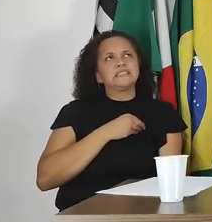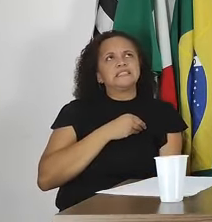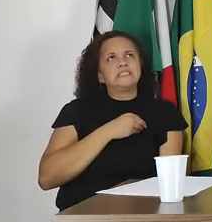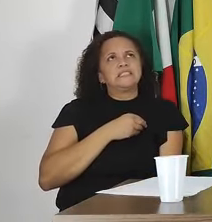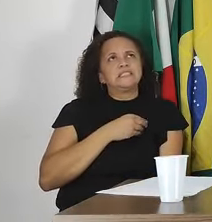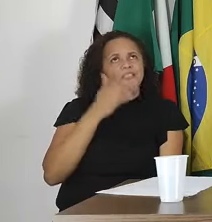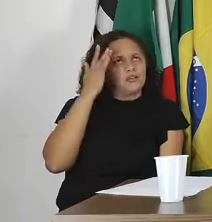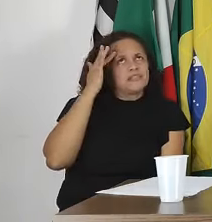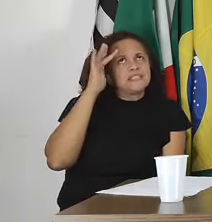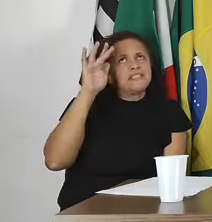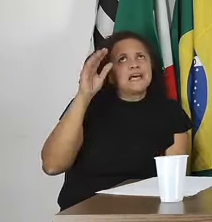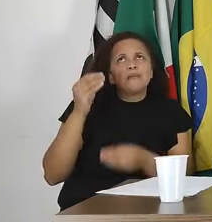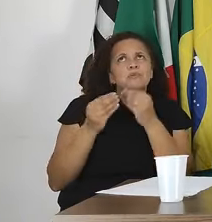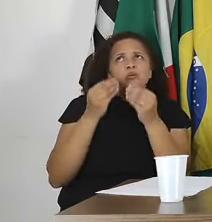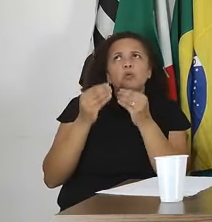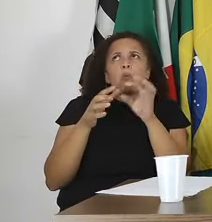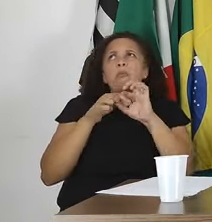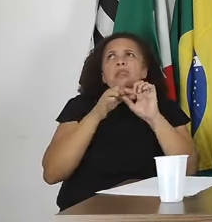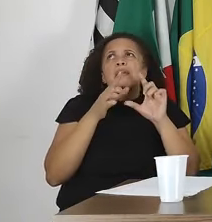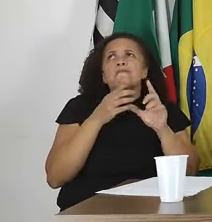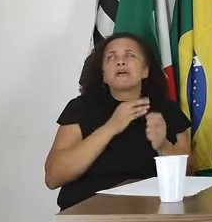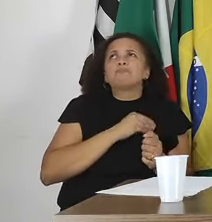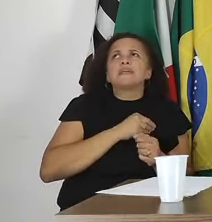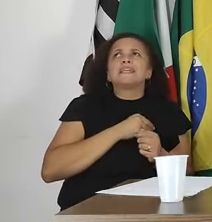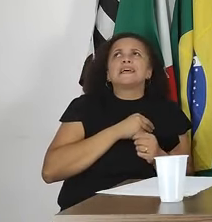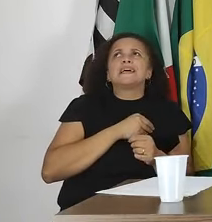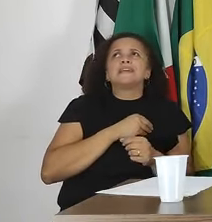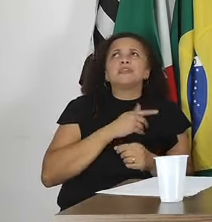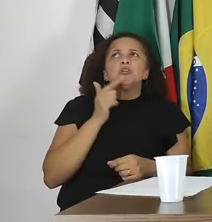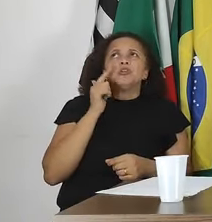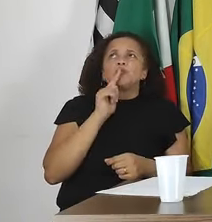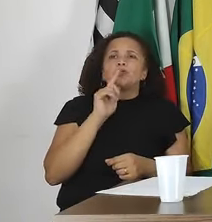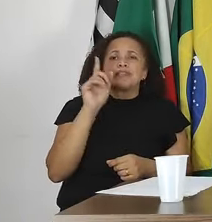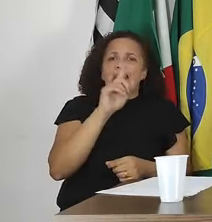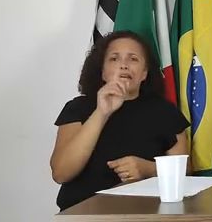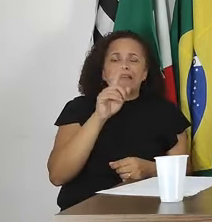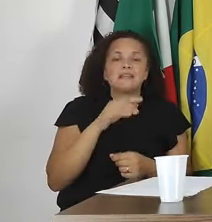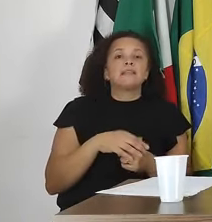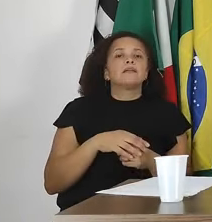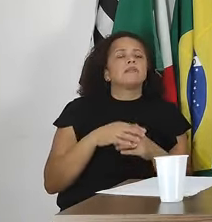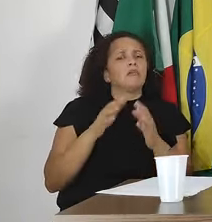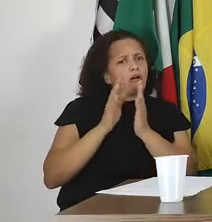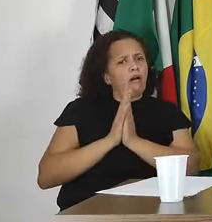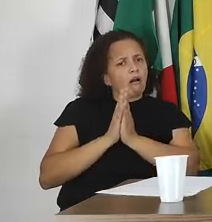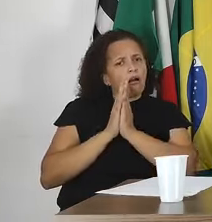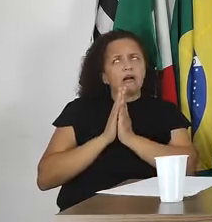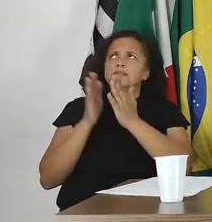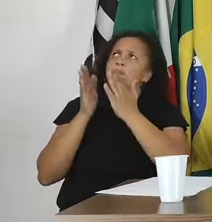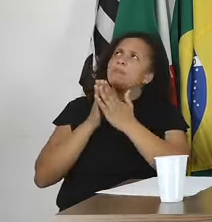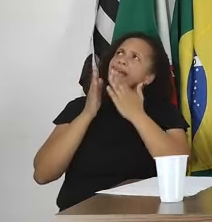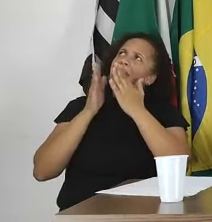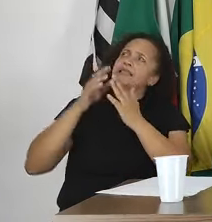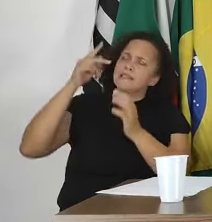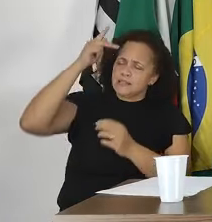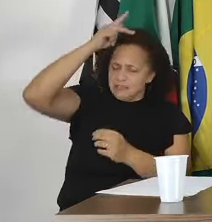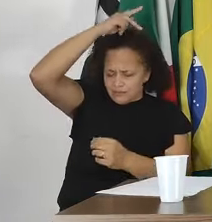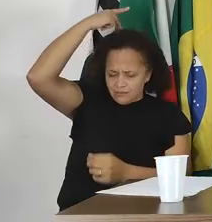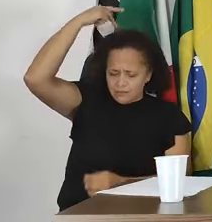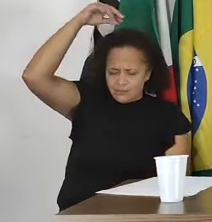dele sozinho e nem vai conseguir, pede ajuda espiritual. Pede para o Espírito